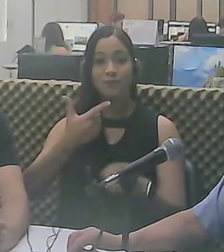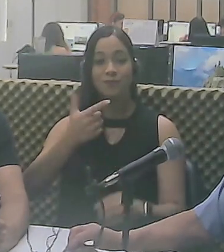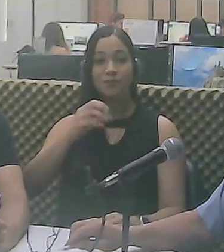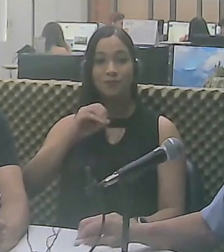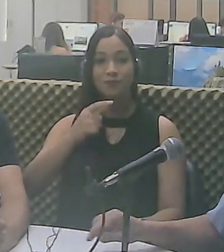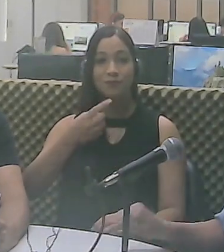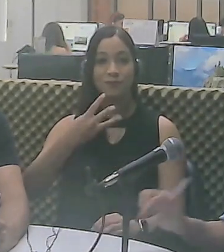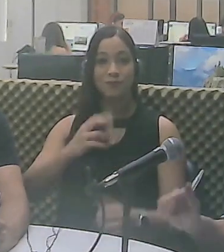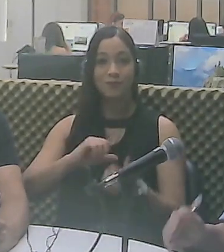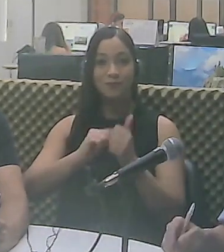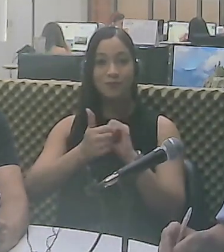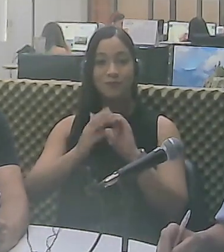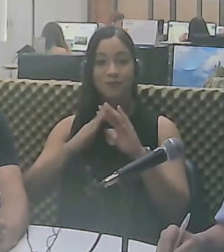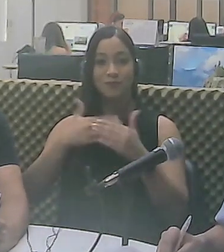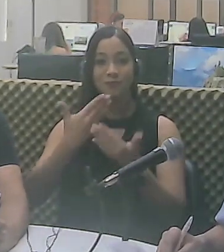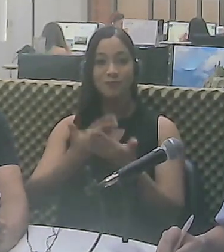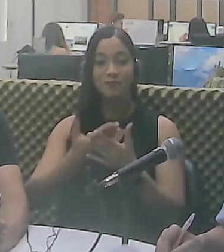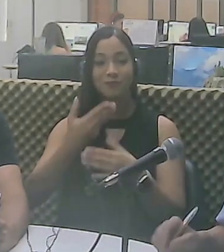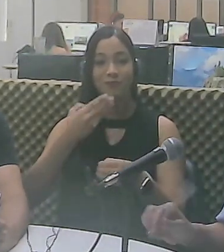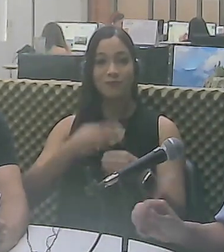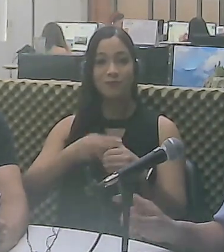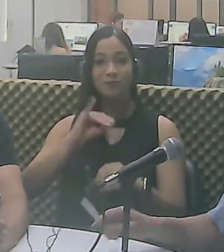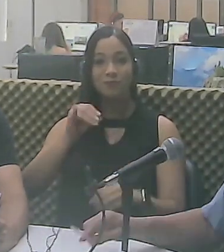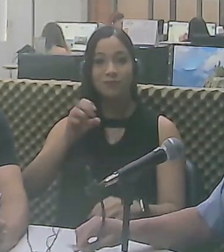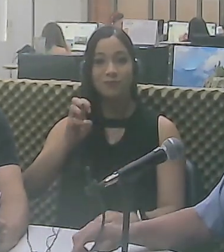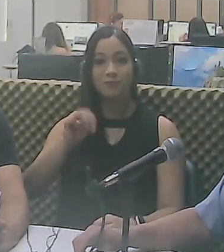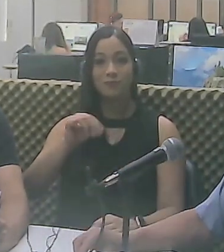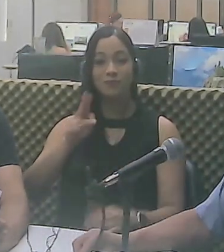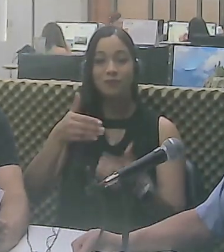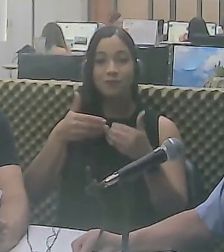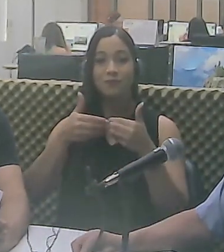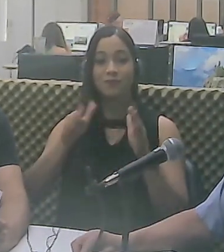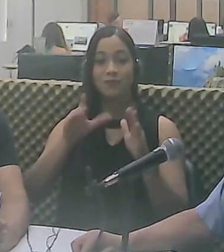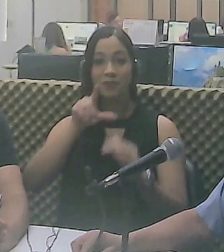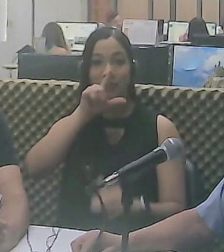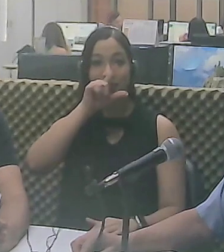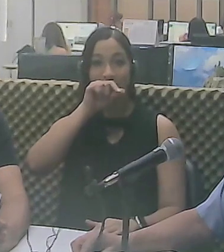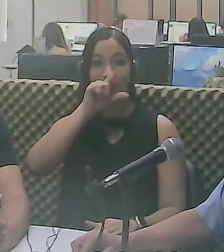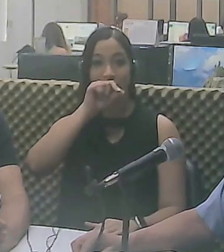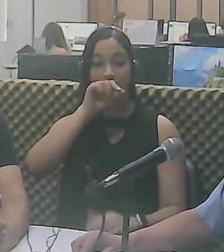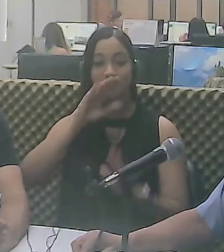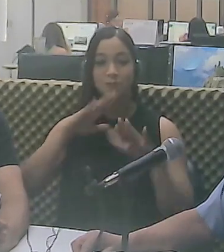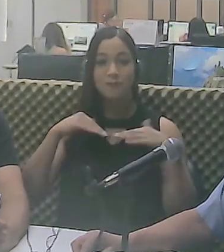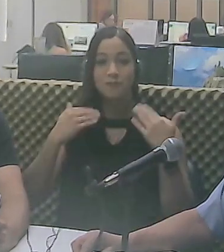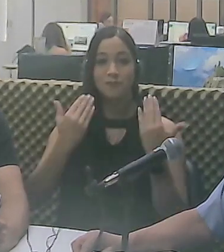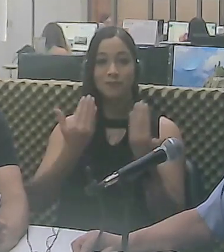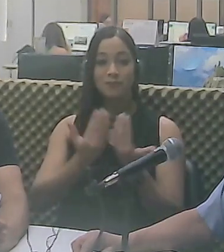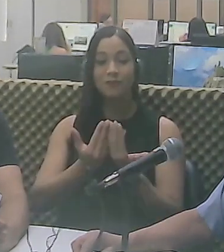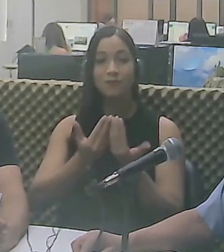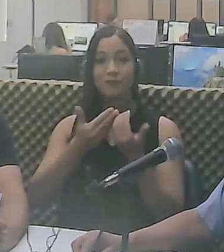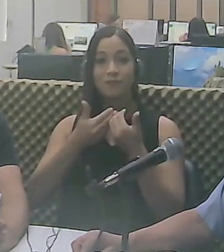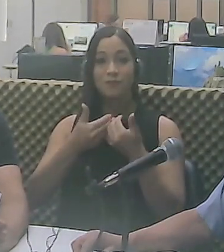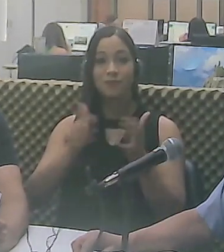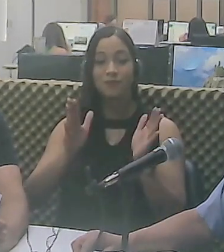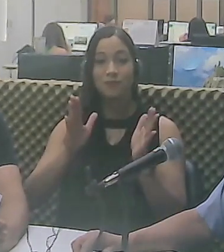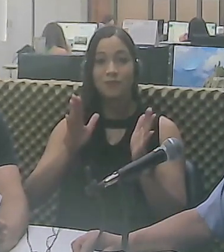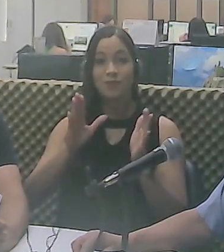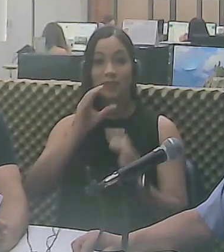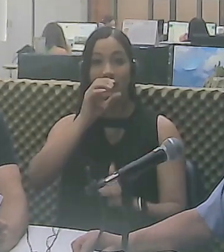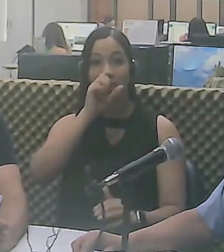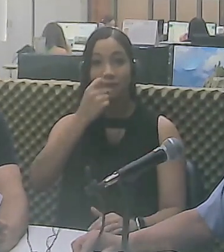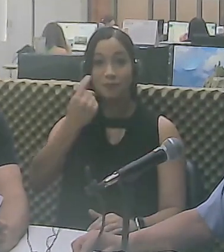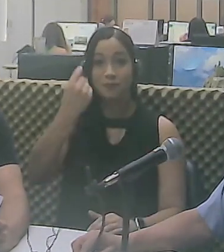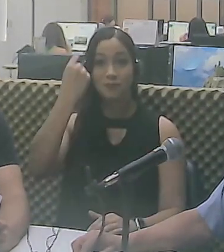2023 dos jogos das escolas municipais do gemo foi aberta na arena sabiazinho a cerimônia inaugural aconteceu no último